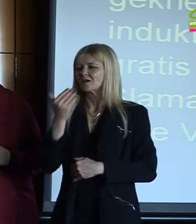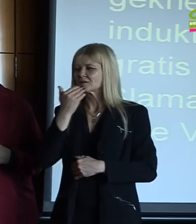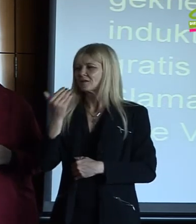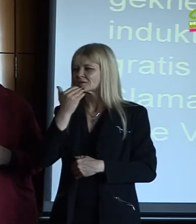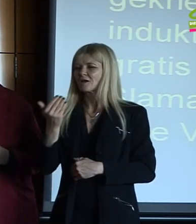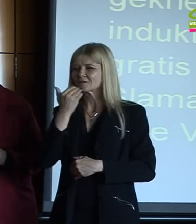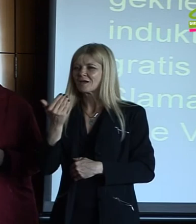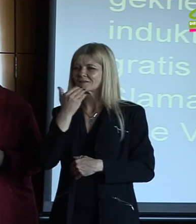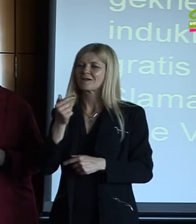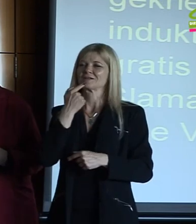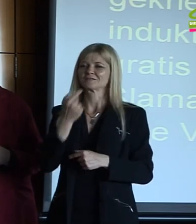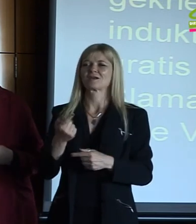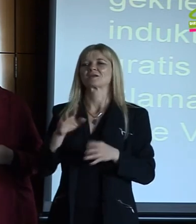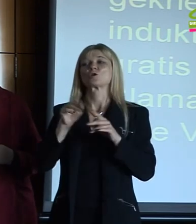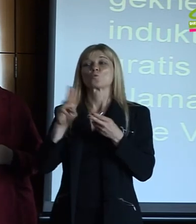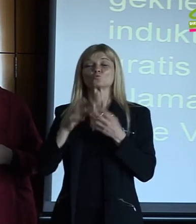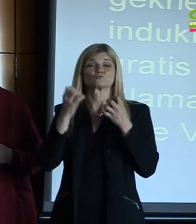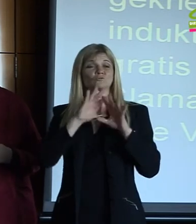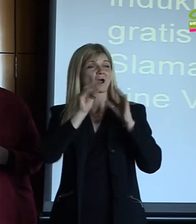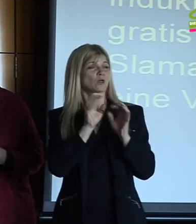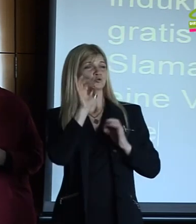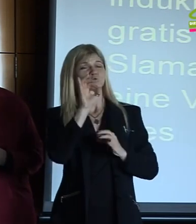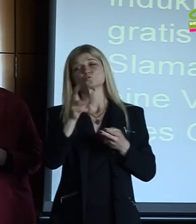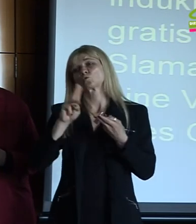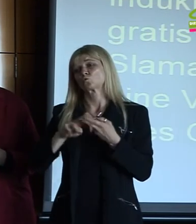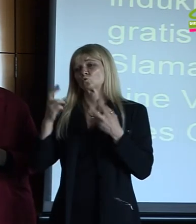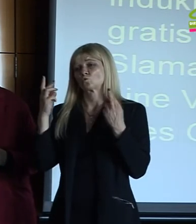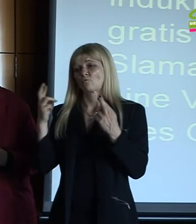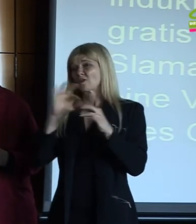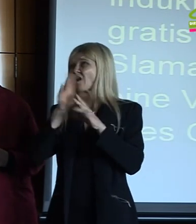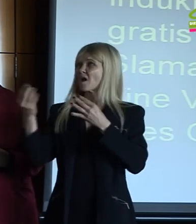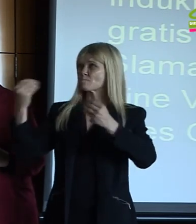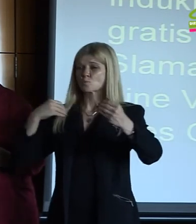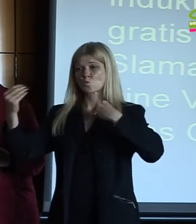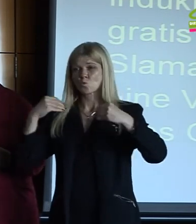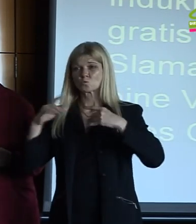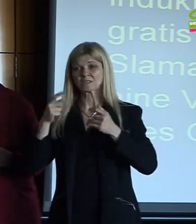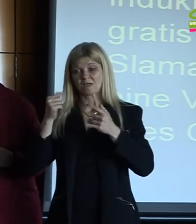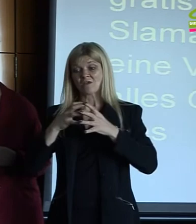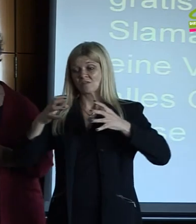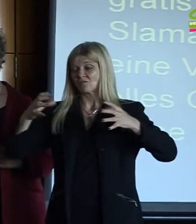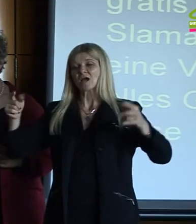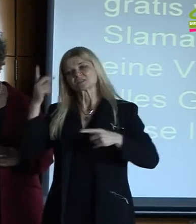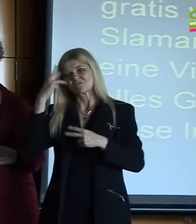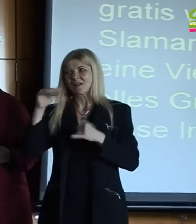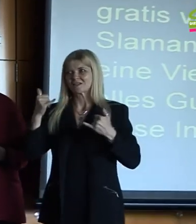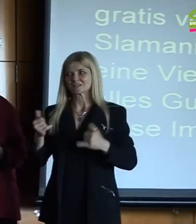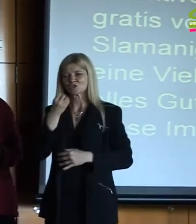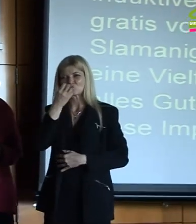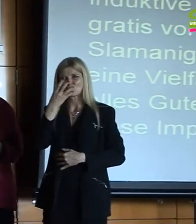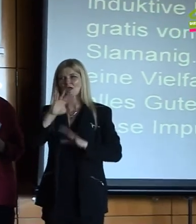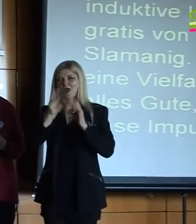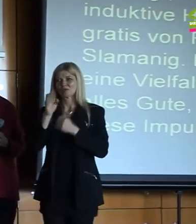Gute. Mögen diese Impulse in irgendeiner Form weiter wachsen. Dafür haben Frühling. Alles Gute. Applaus